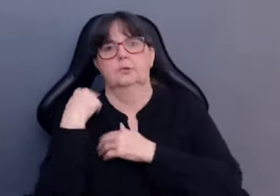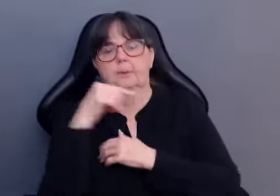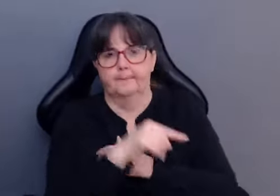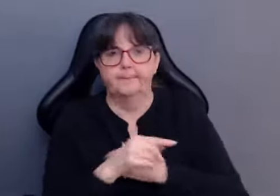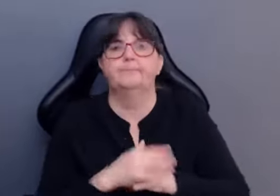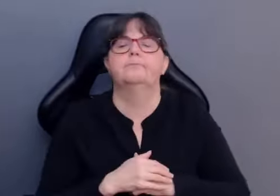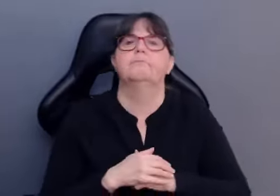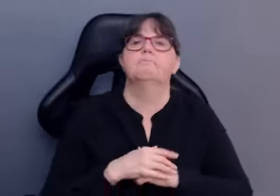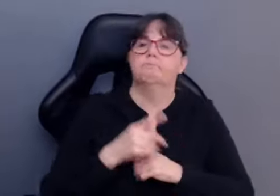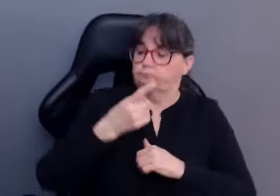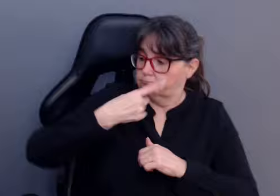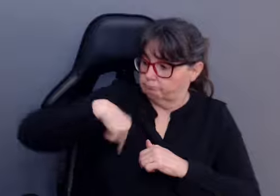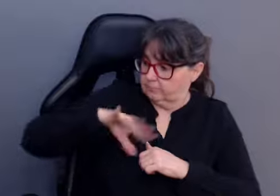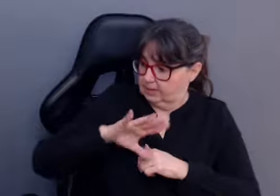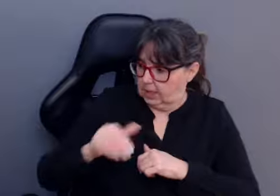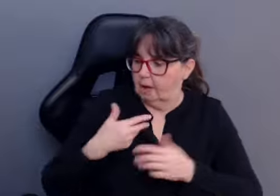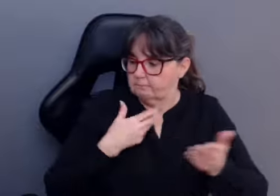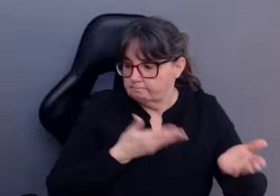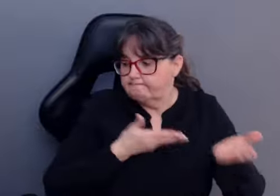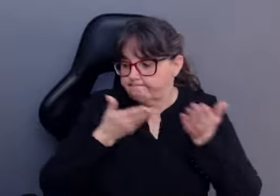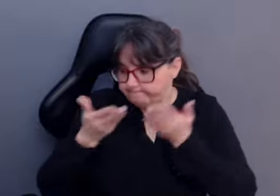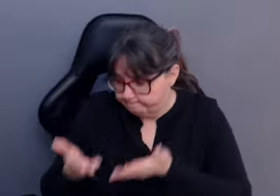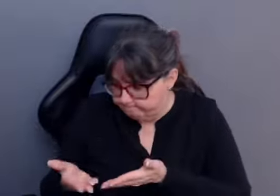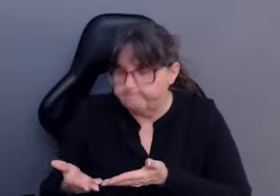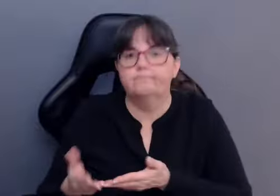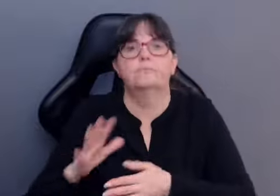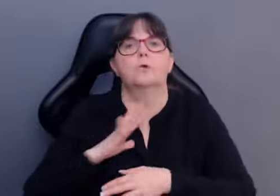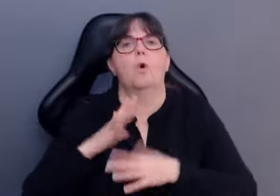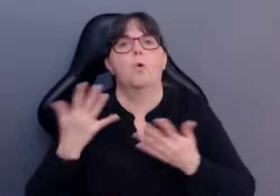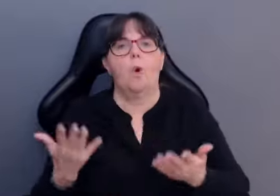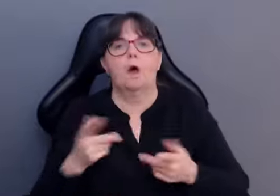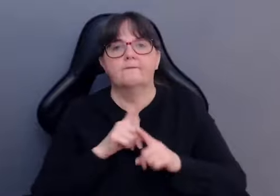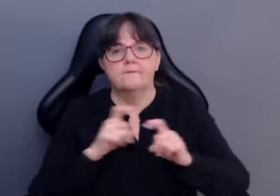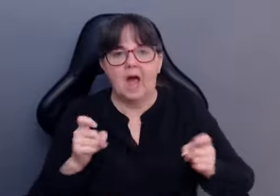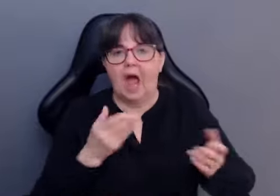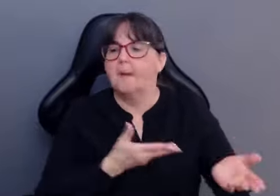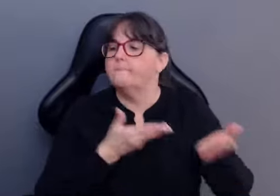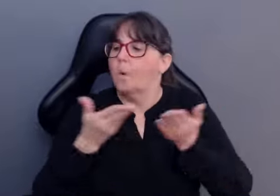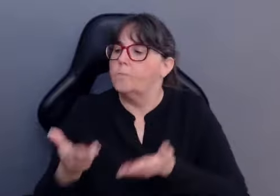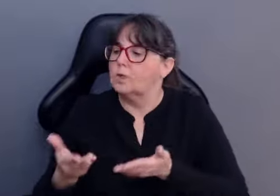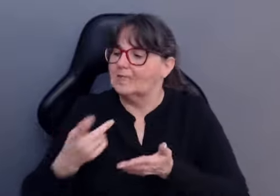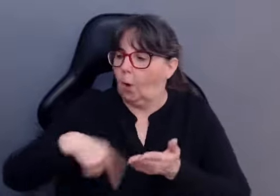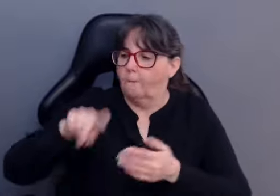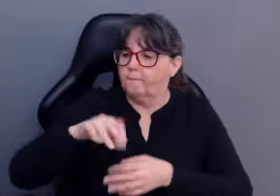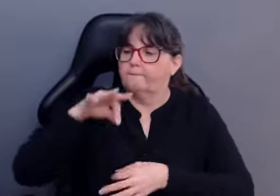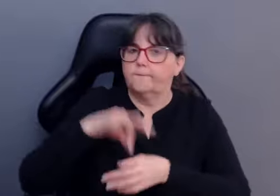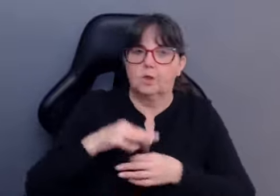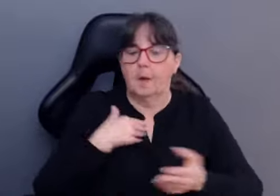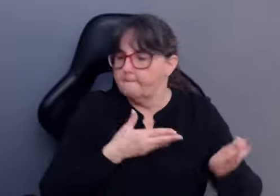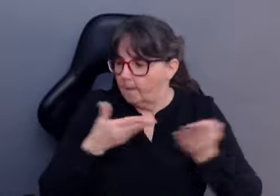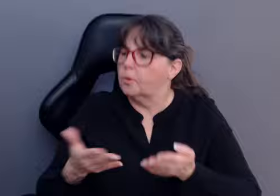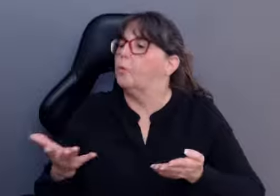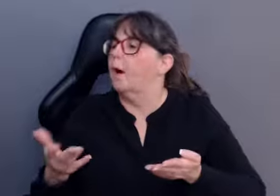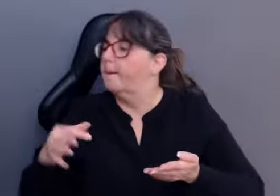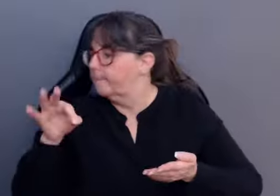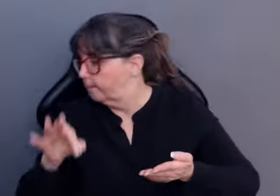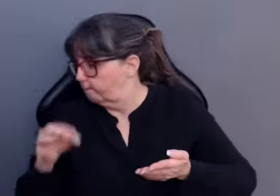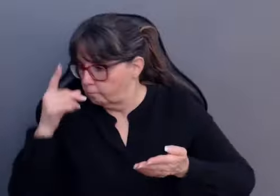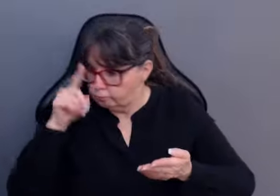soumet au conseil d'administration les propositions sur lesquelles un vote doit être pris.